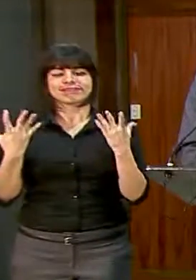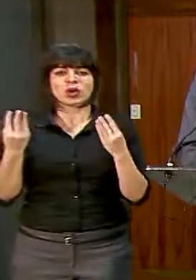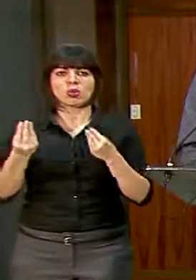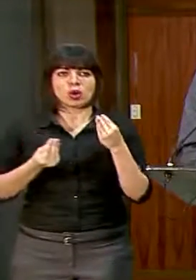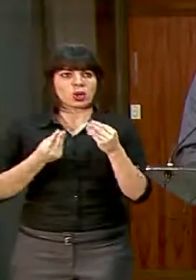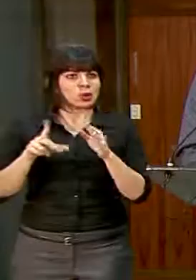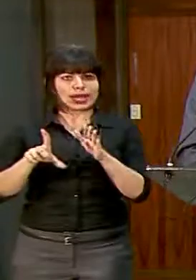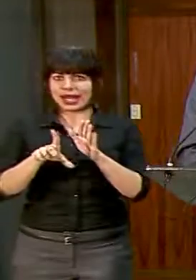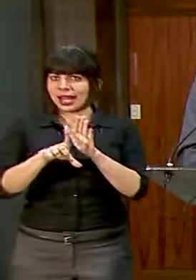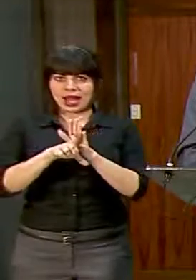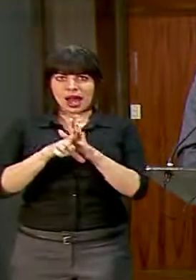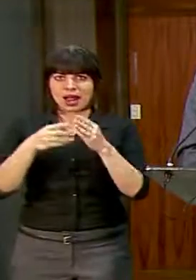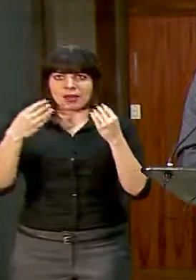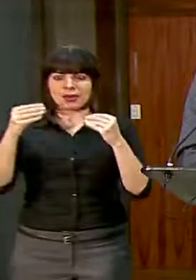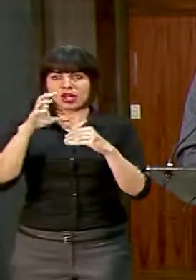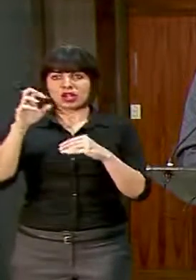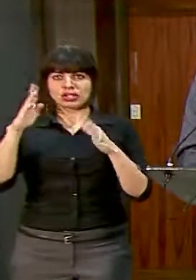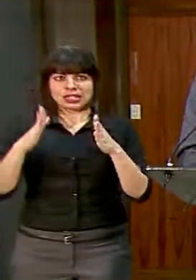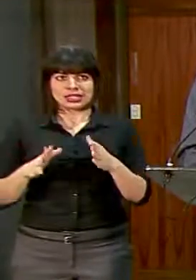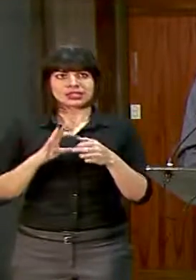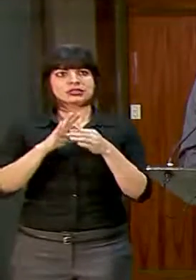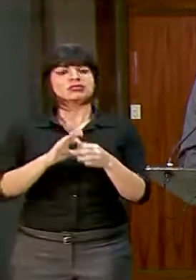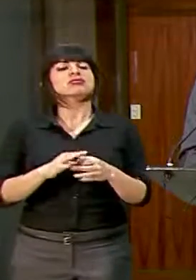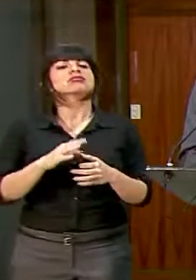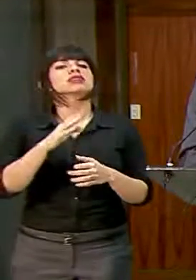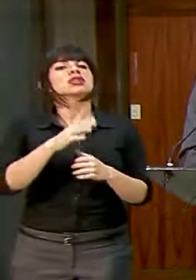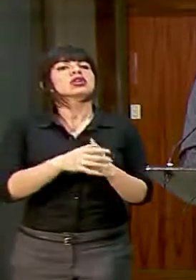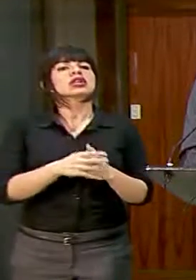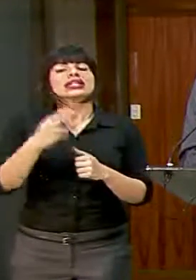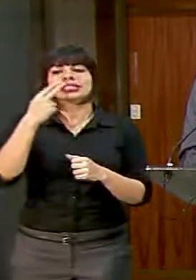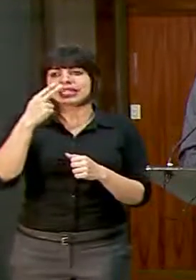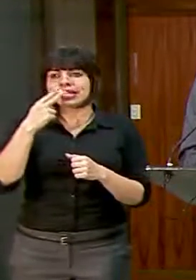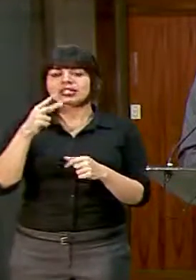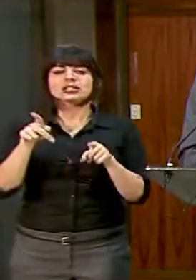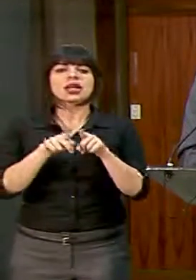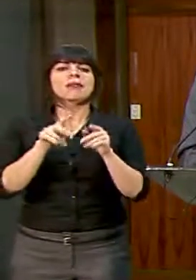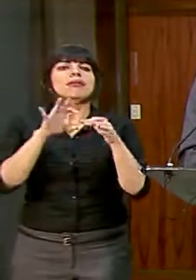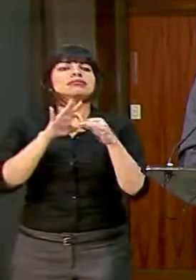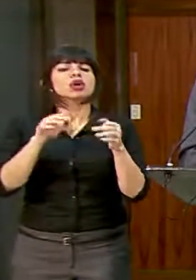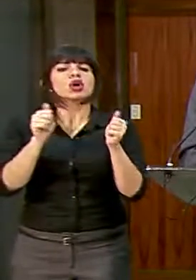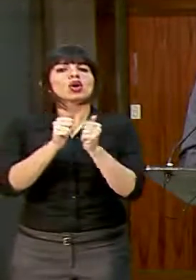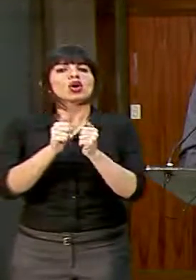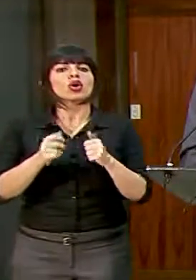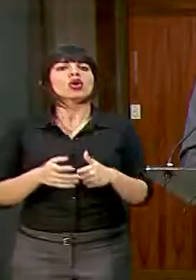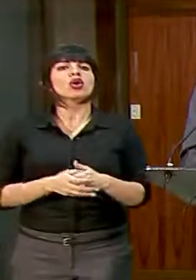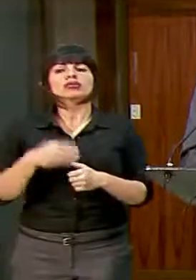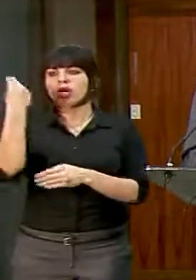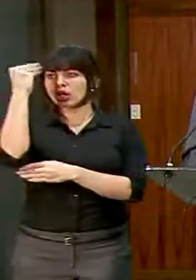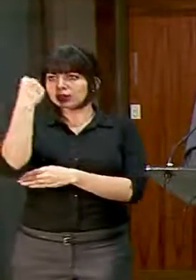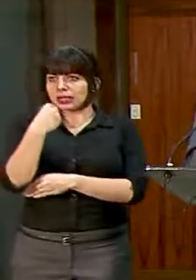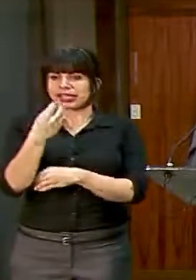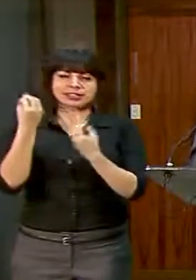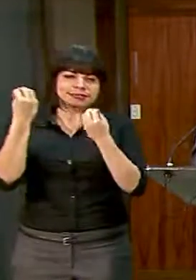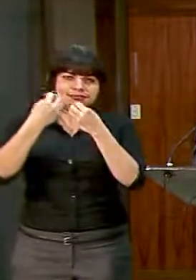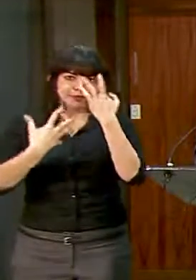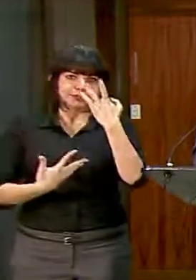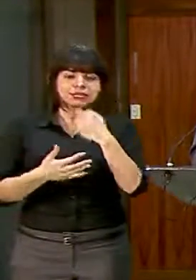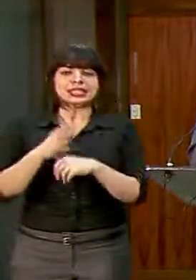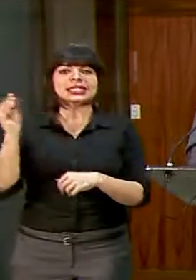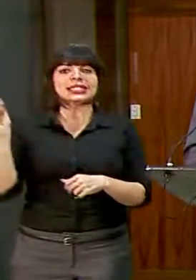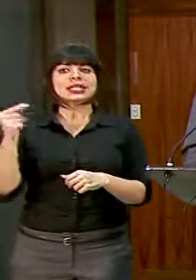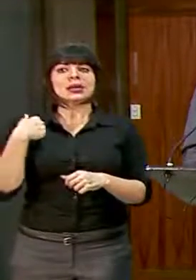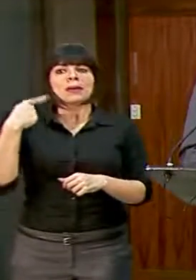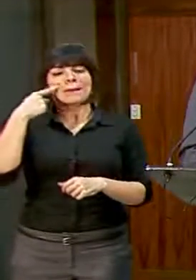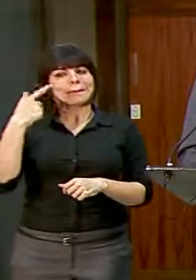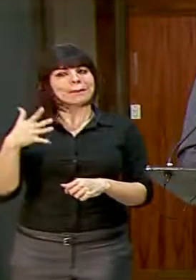ilegal en el mercado costarricense, tiene que ver con licores, tiene que ver con cigarrillos, tiene que ver con cosméticos, en fin. Y